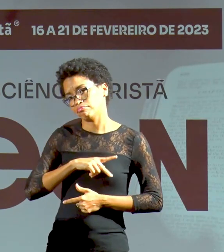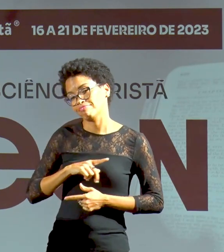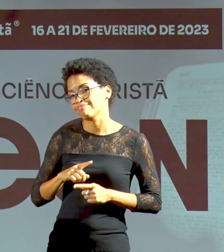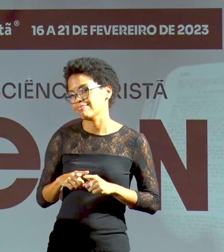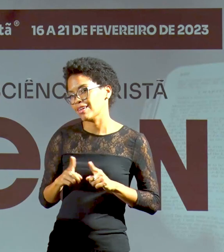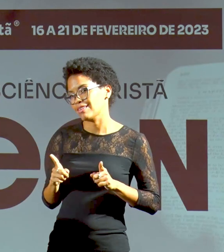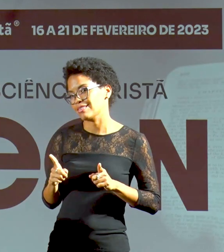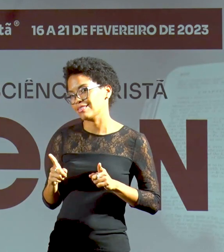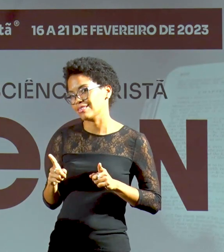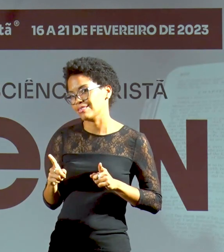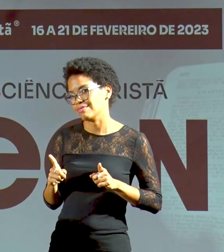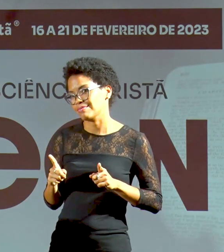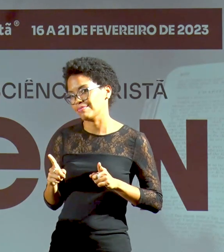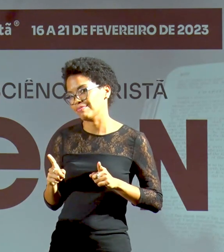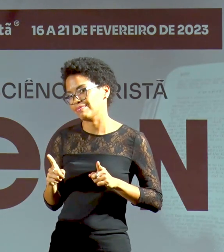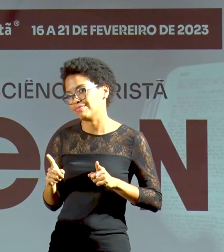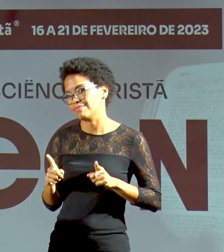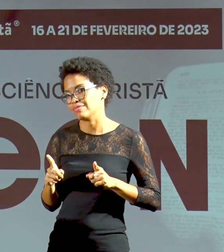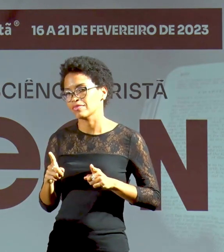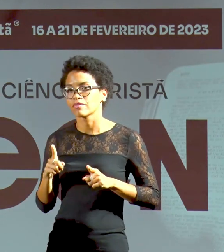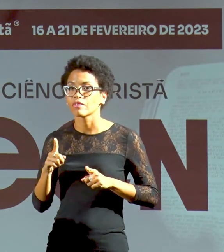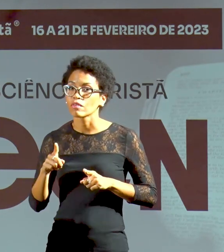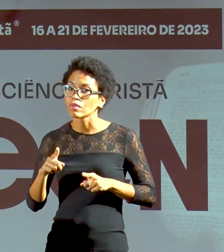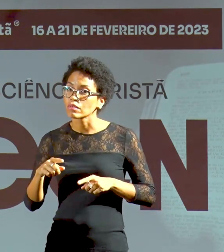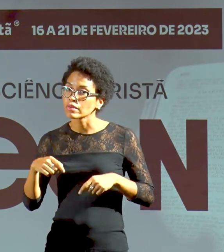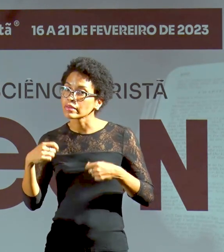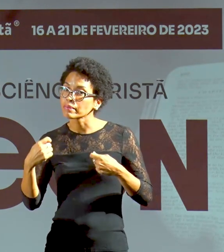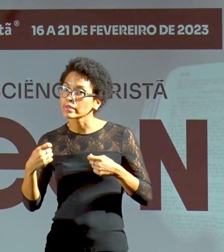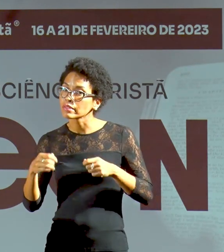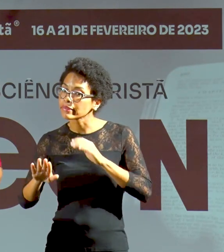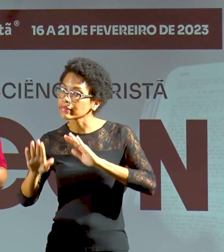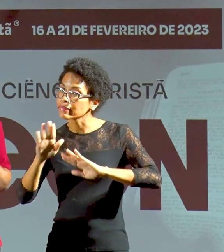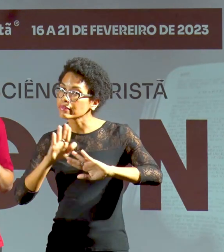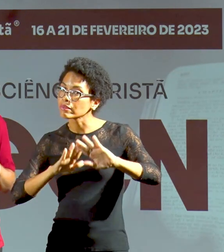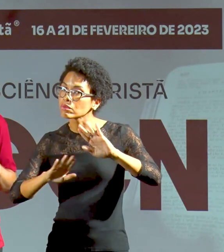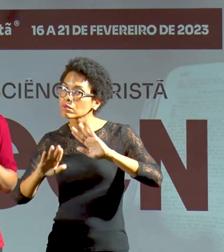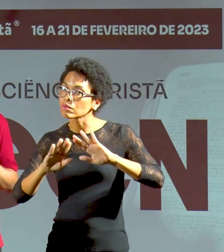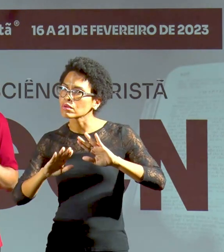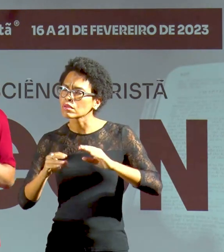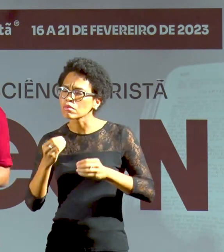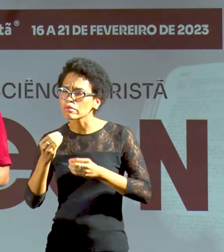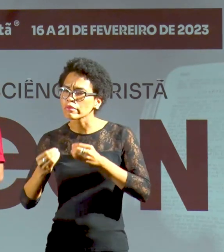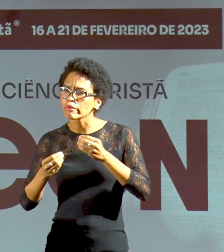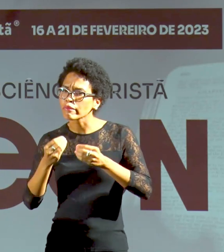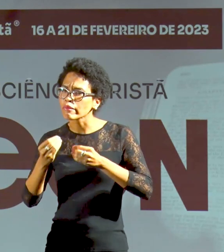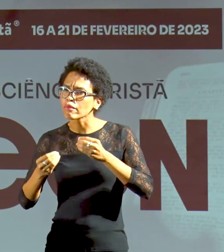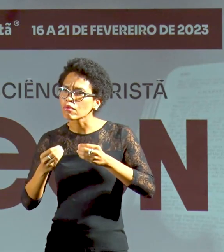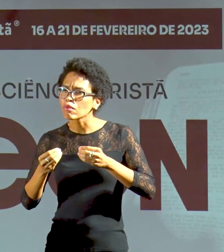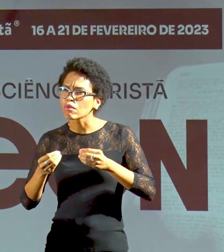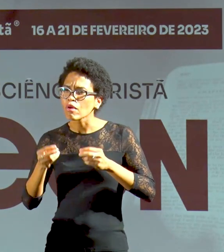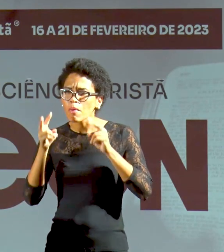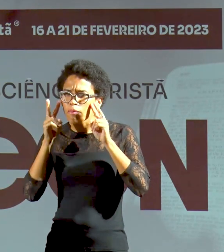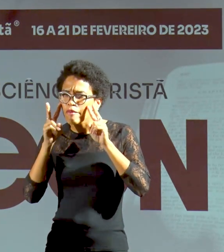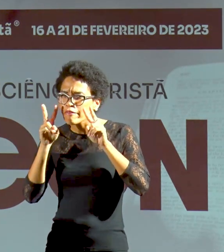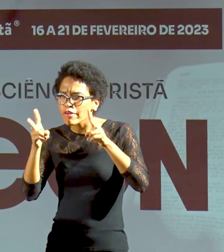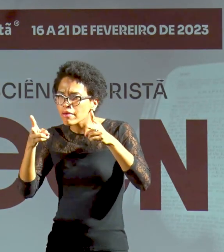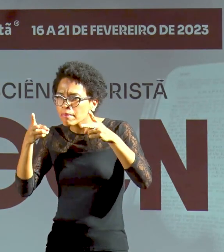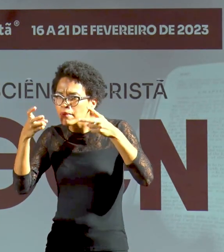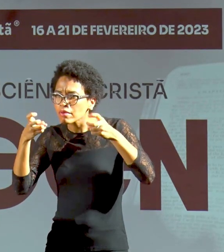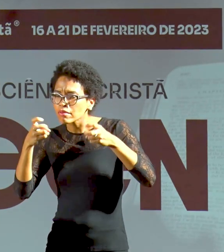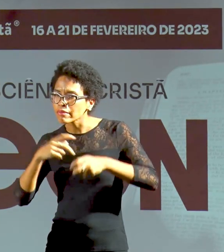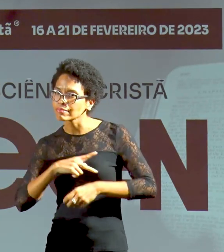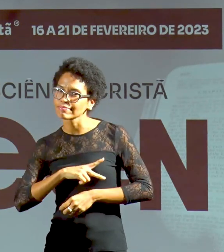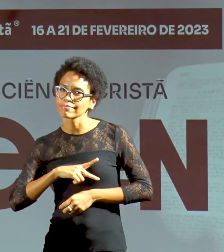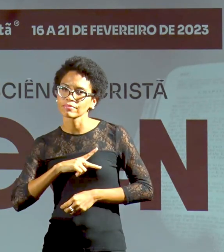questão é como você lida com a sua paixão não há problema em você estar apaixonado